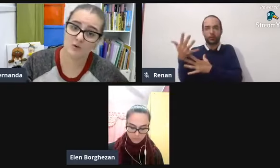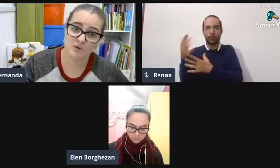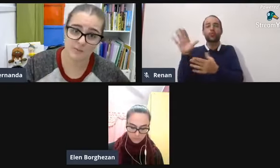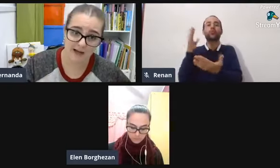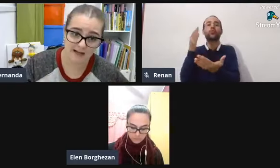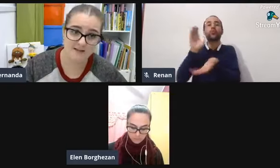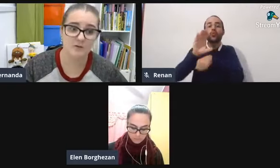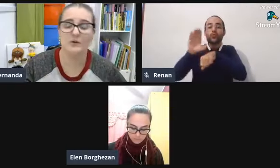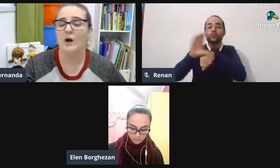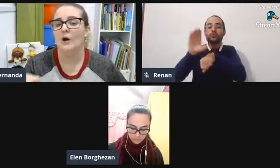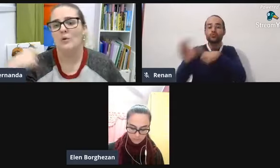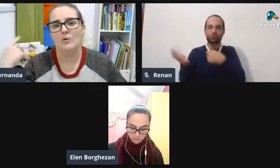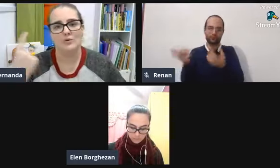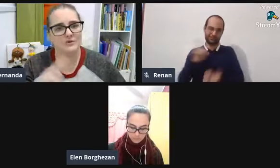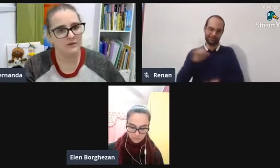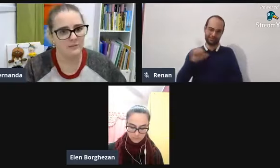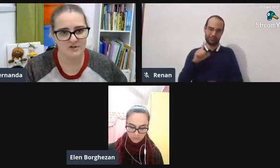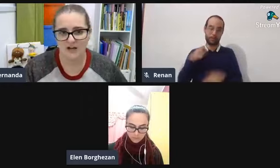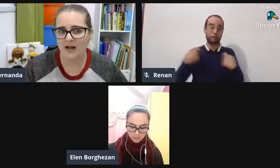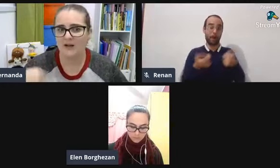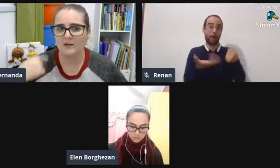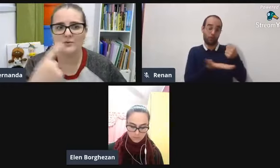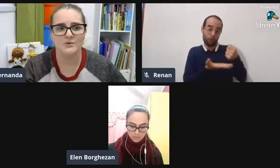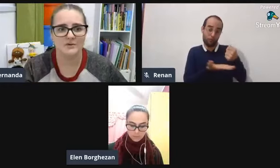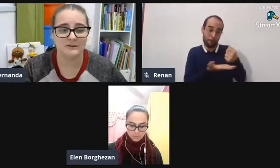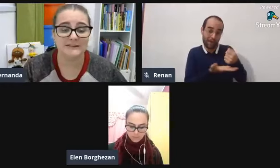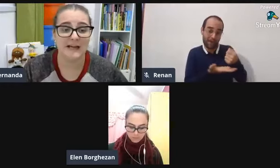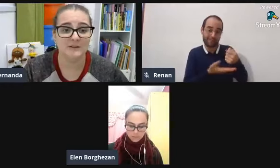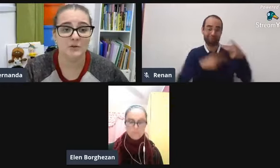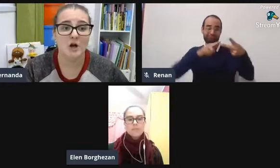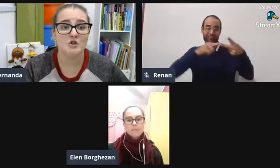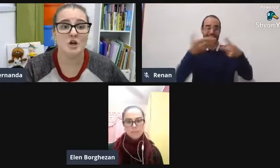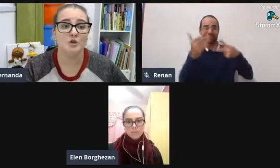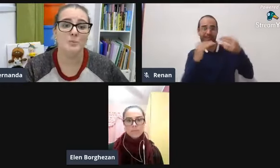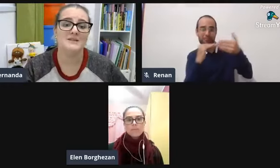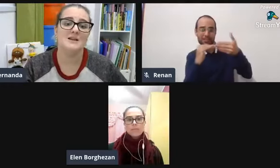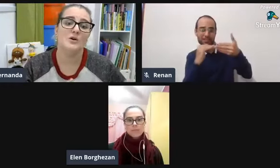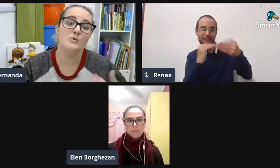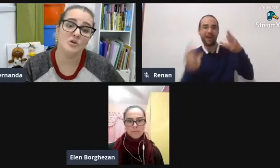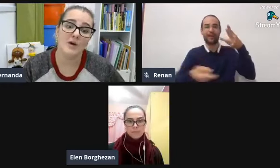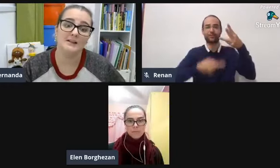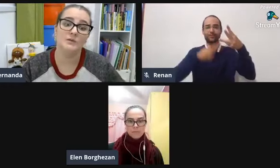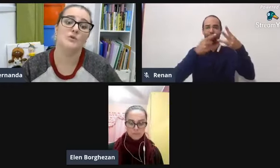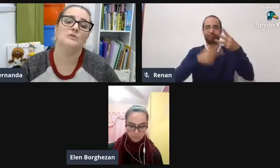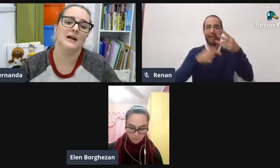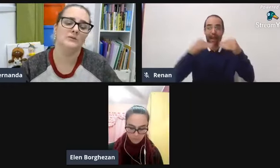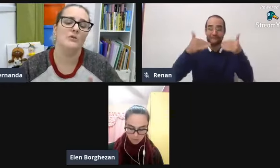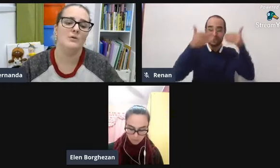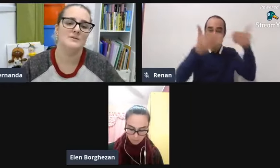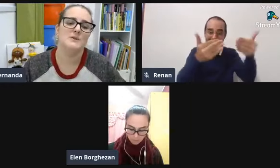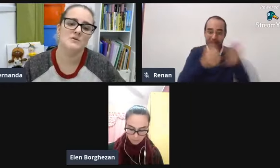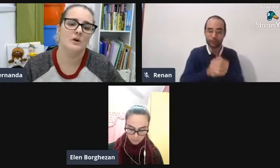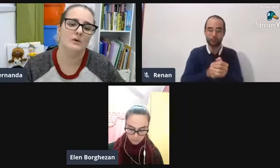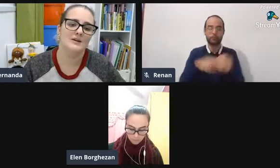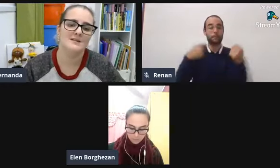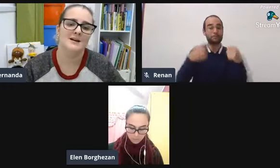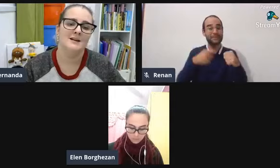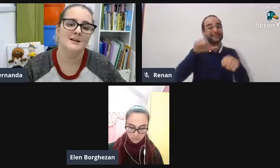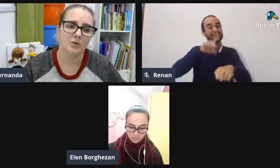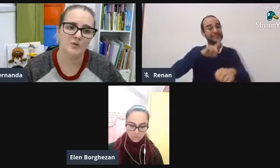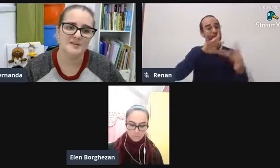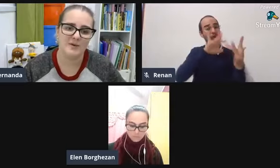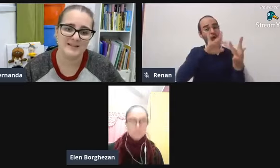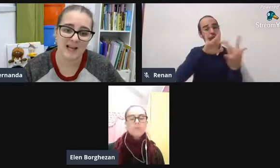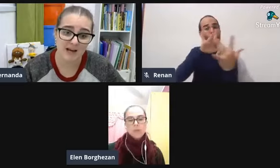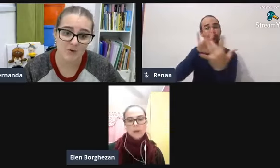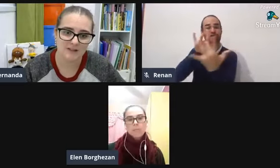fazer o curso básico, o curso intermediário, o curso avançado, só que tu precisa continuar tendo contato com as pessoas